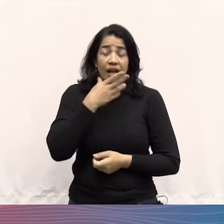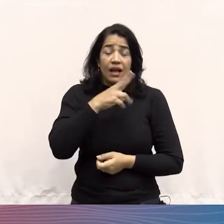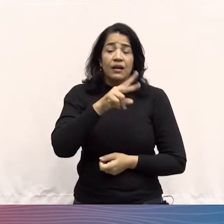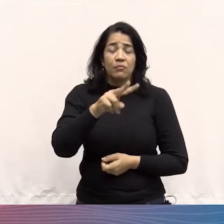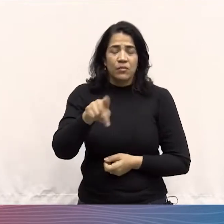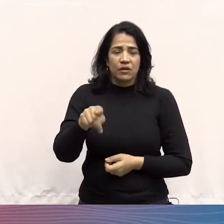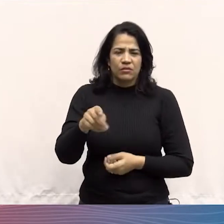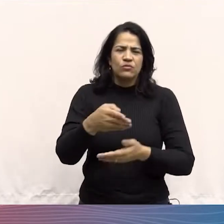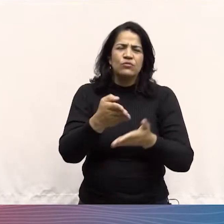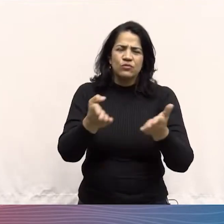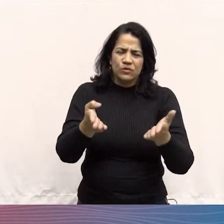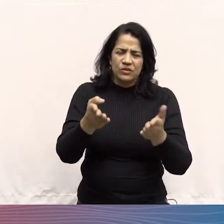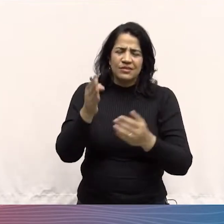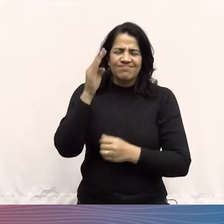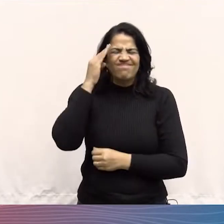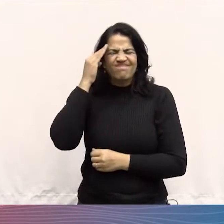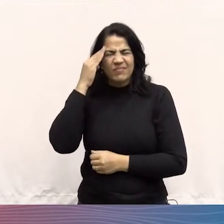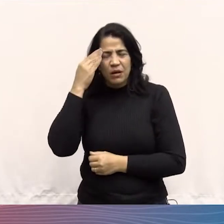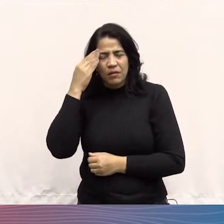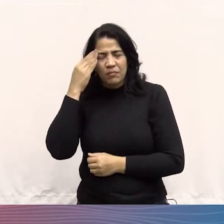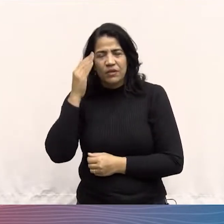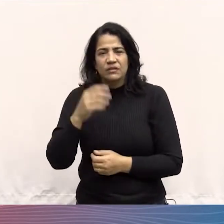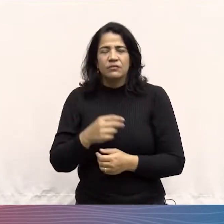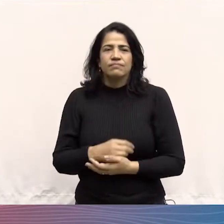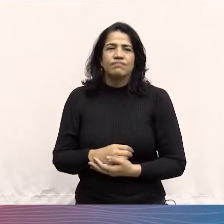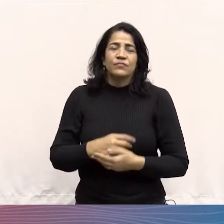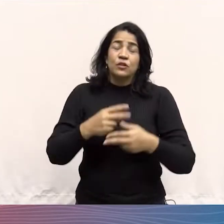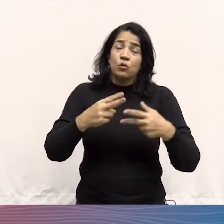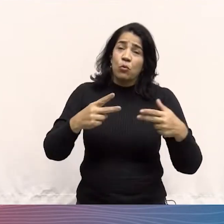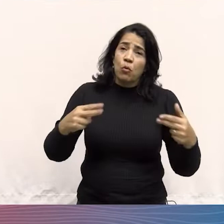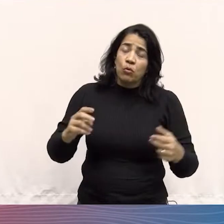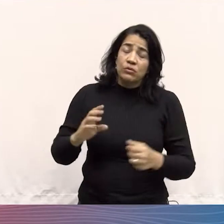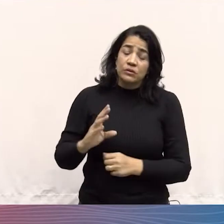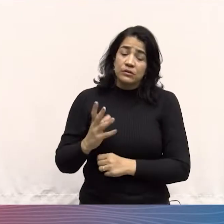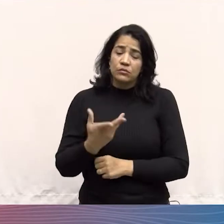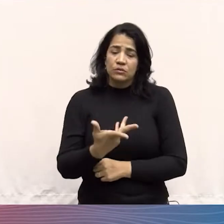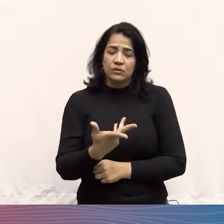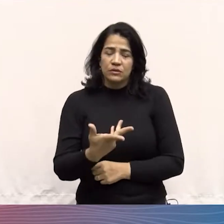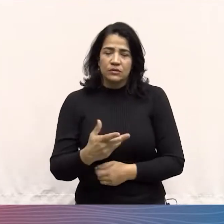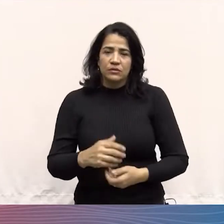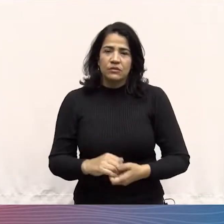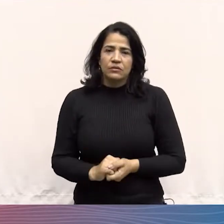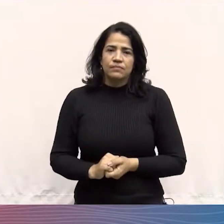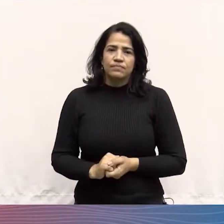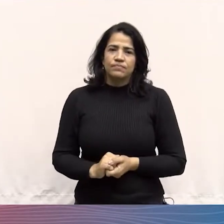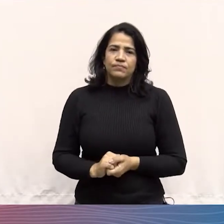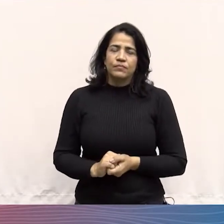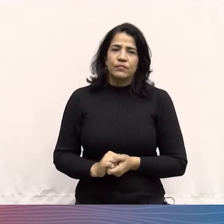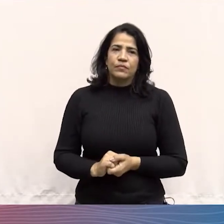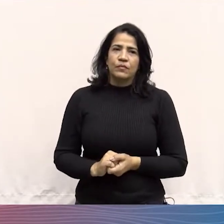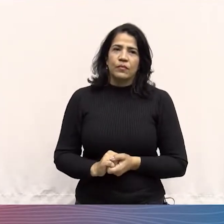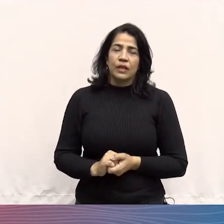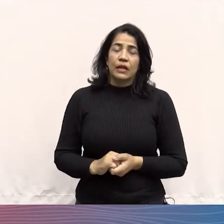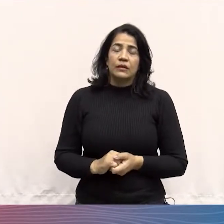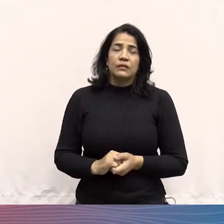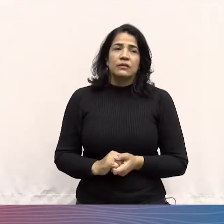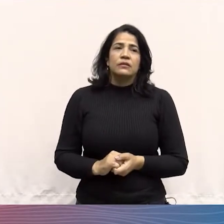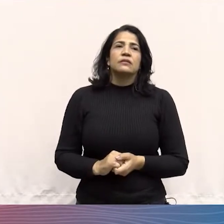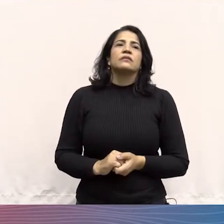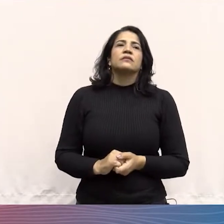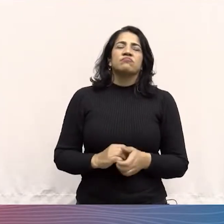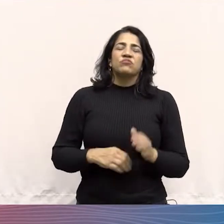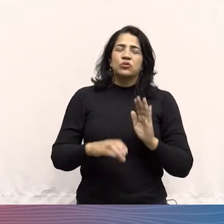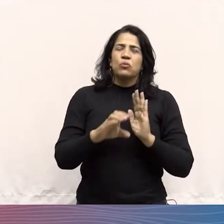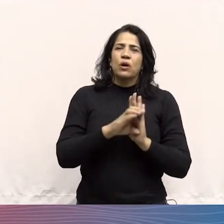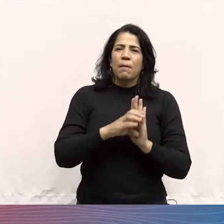que muita coisa rolou aí, tal, e chegando no capítulo 6, infelizmente tem que falar um pouco, é muito negativo,